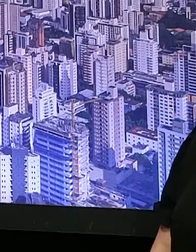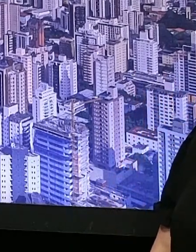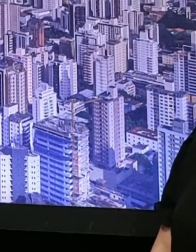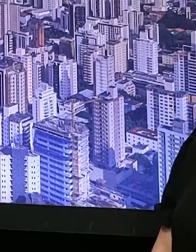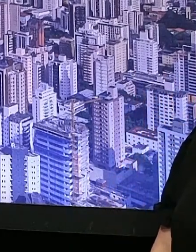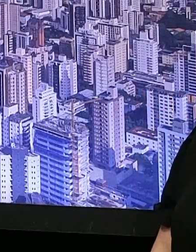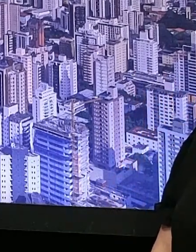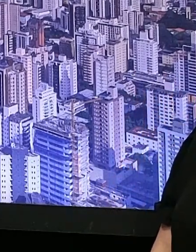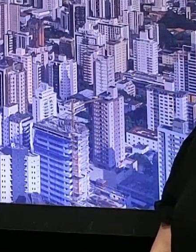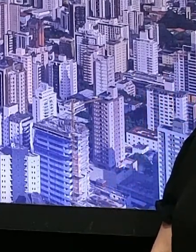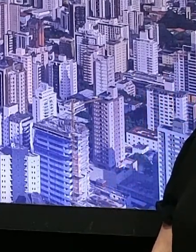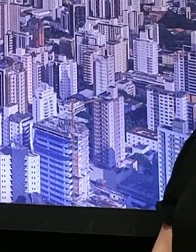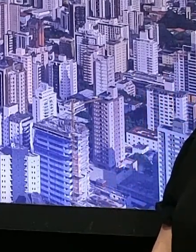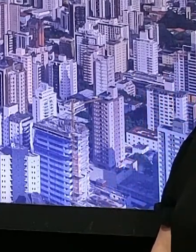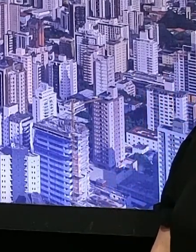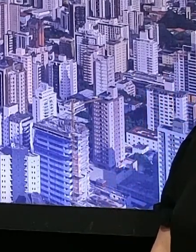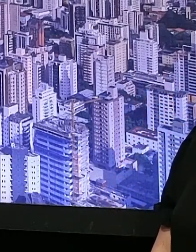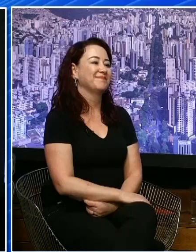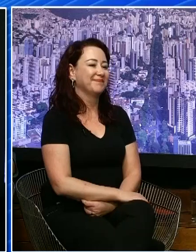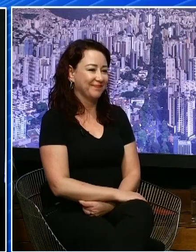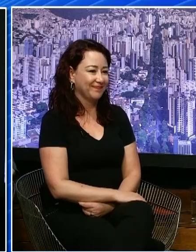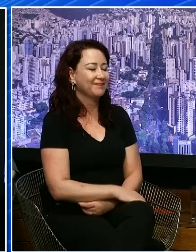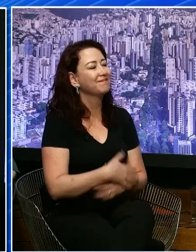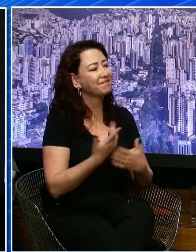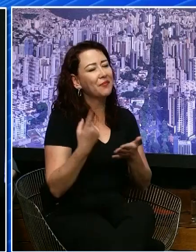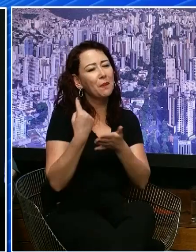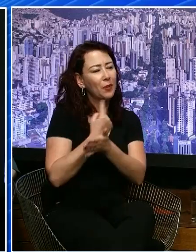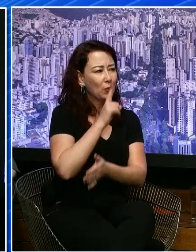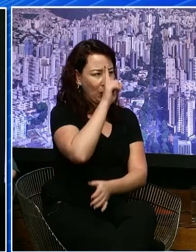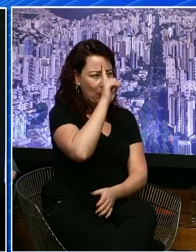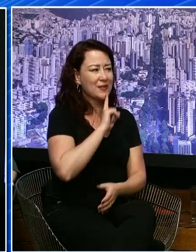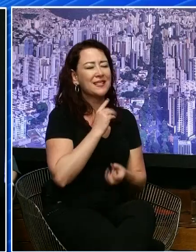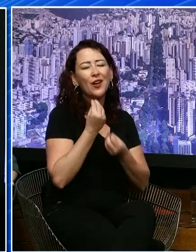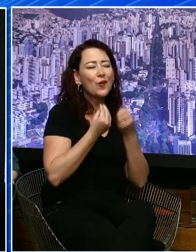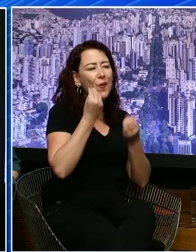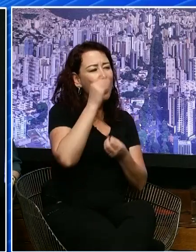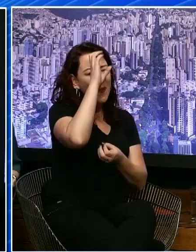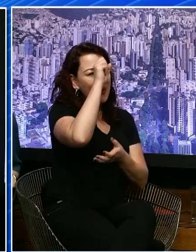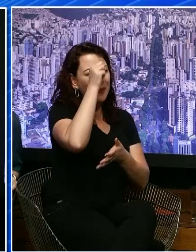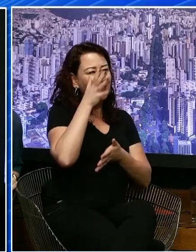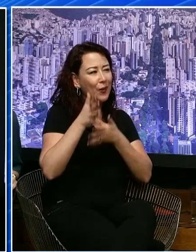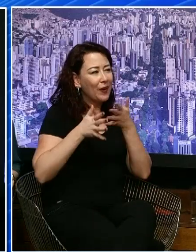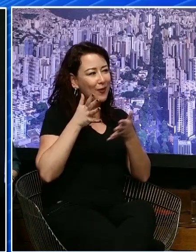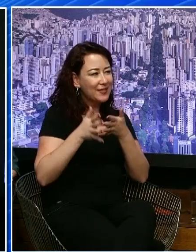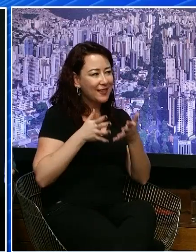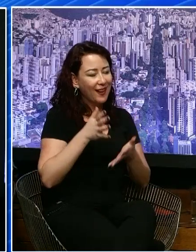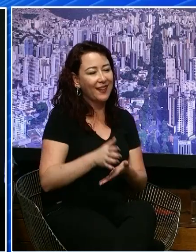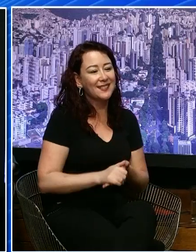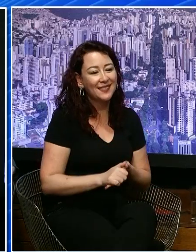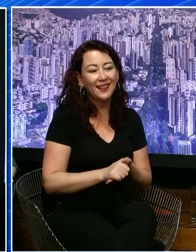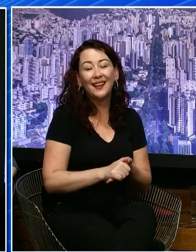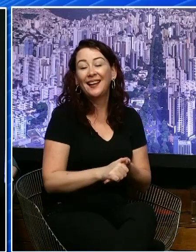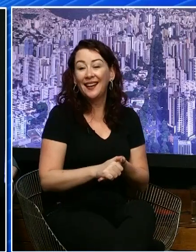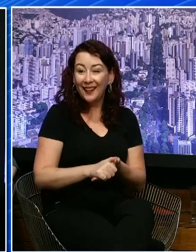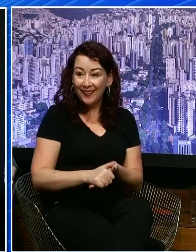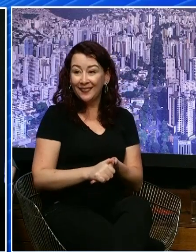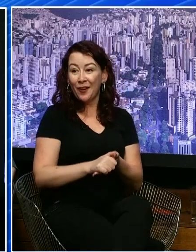disciplina e aprender a língua de sinais. Rosane, como é que você aprendeu a língua de sinais? Como é que foi isso? Então,